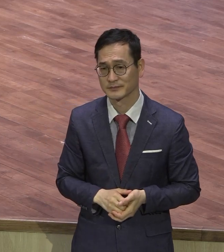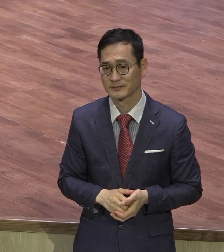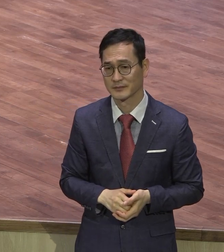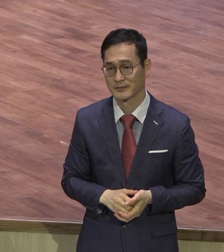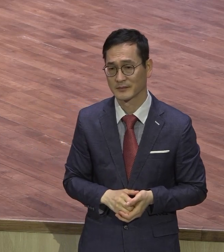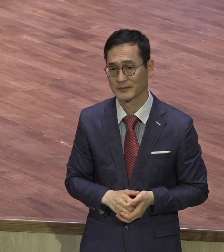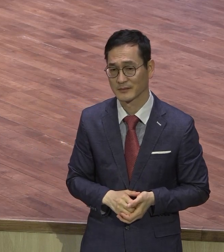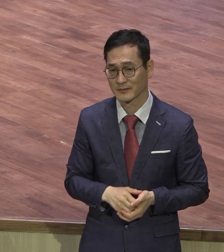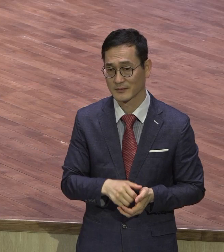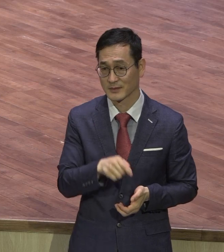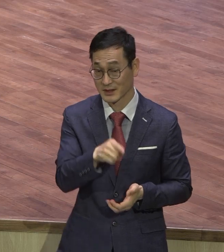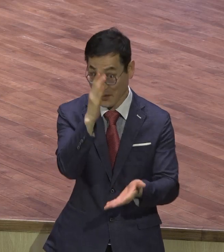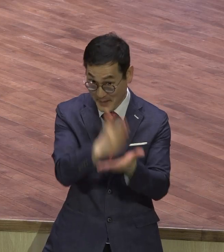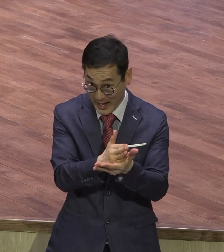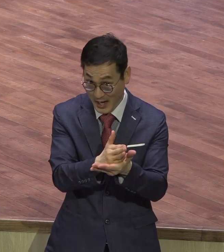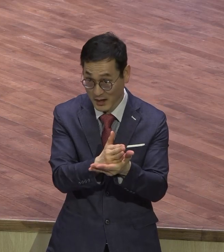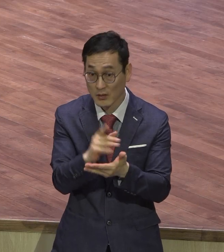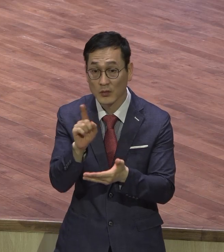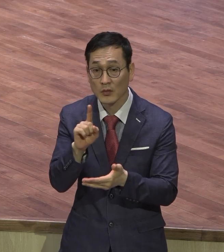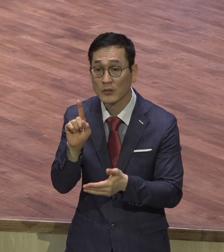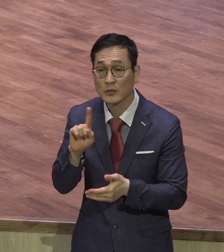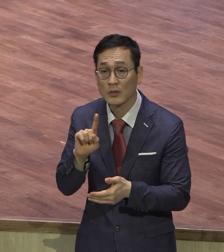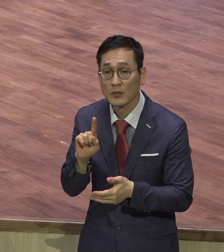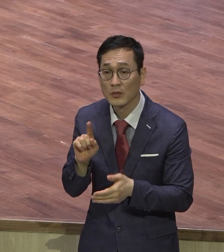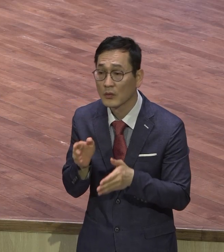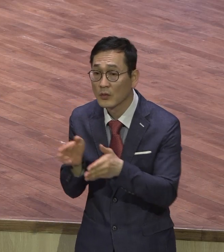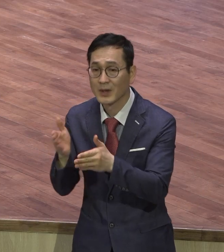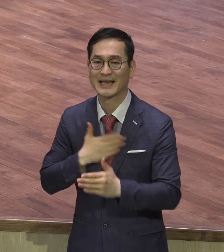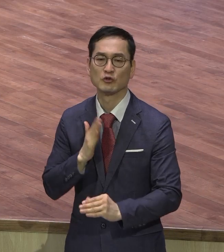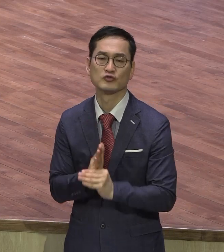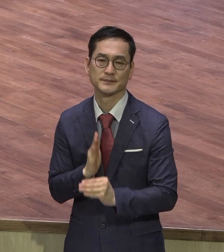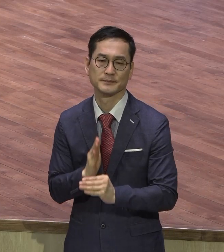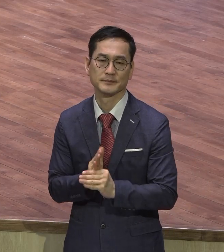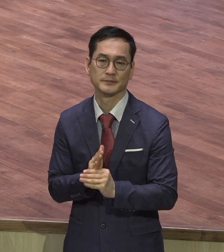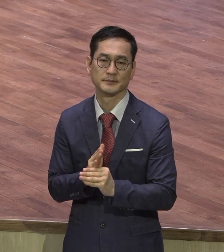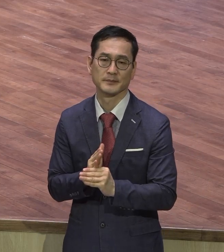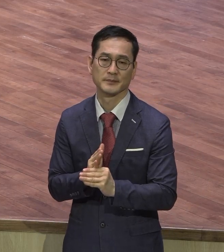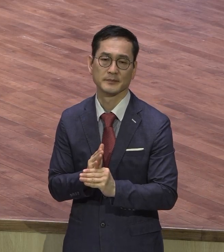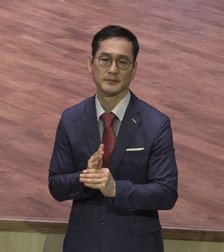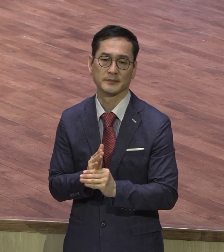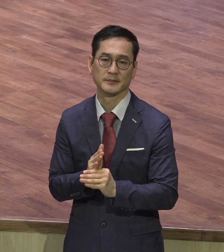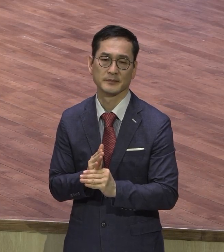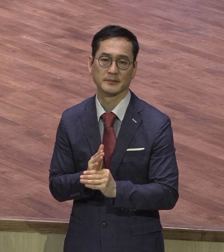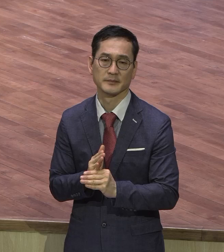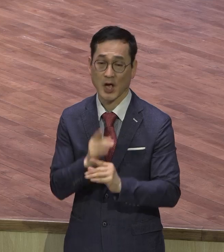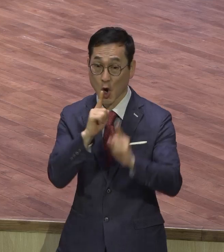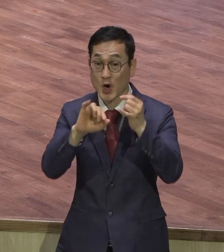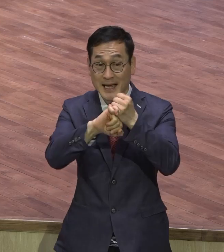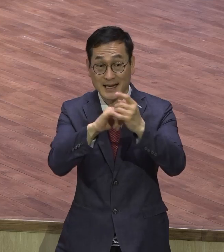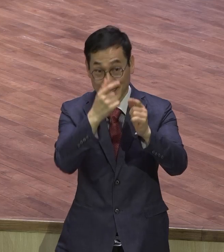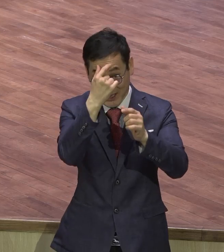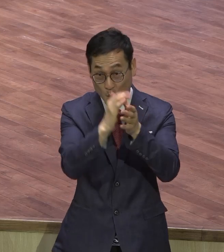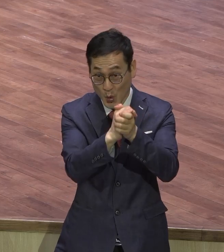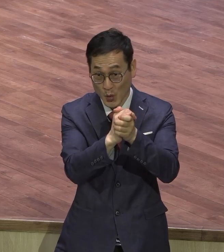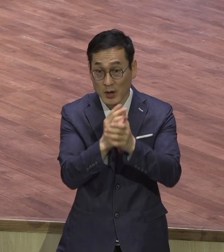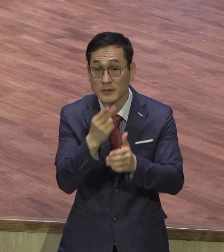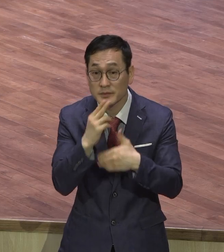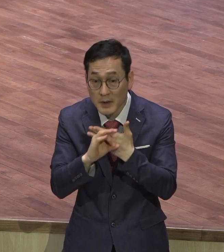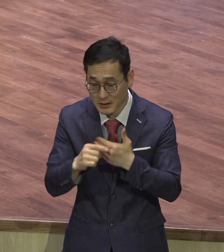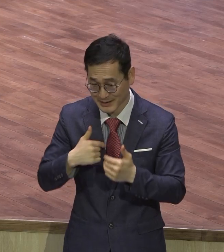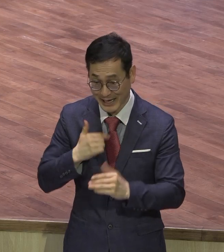않으면 기도 방향이 전부 다 어떻게 됩니까? 나중심이 돼요. 언약 기도가 안 되면 나중심, 물질